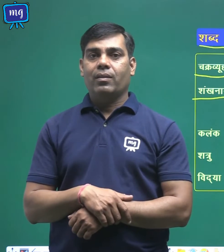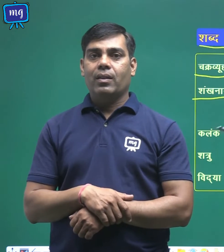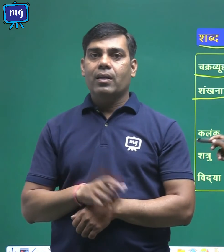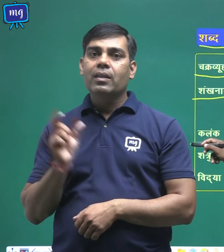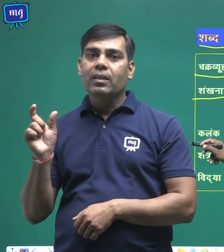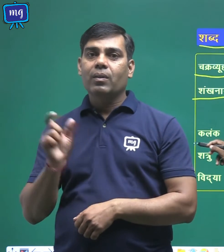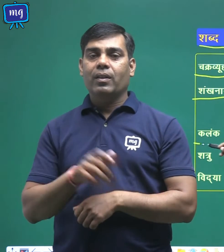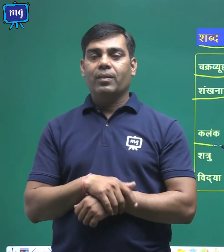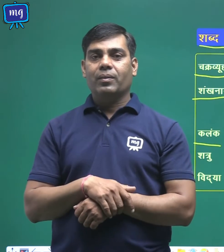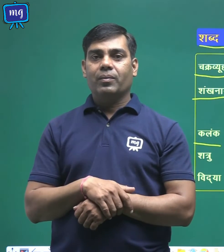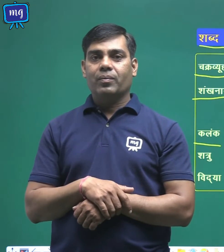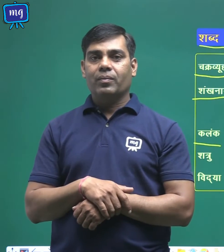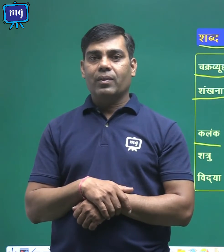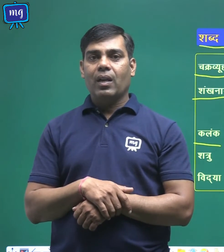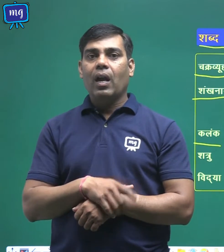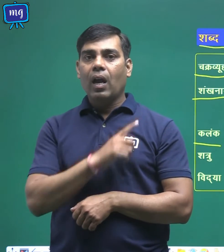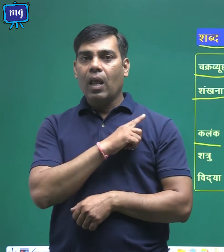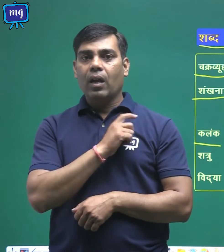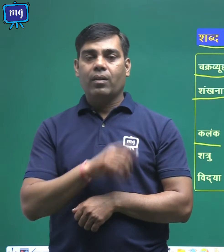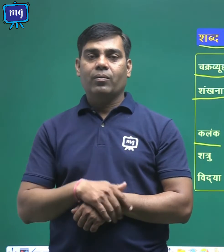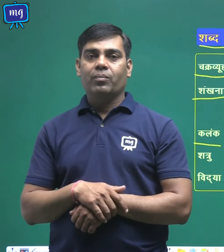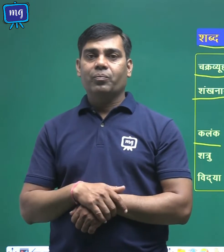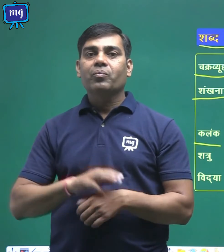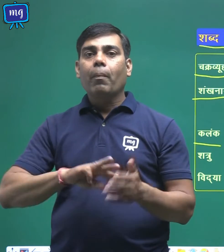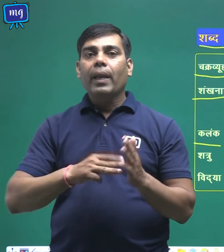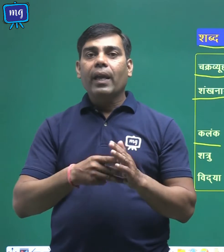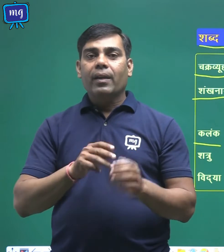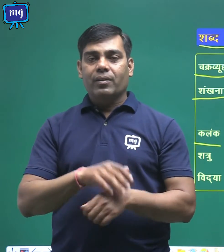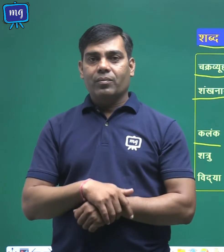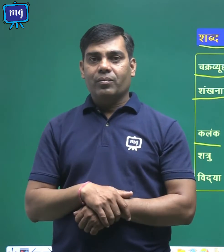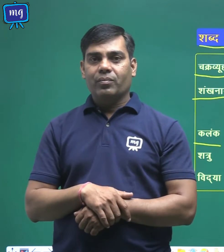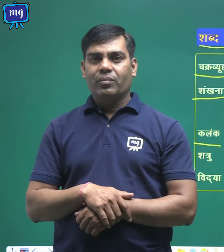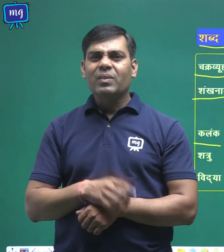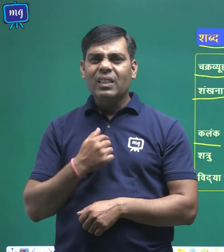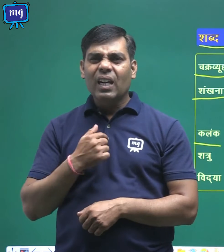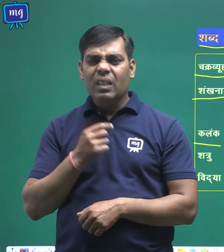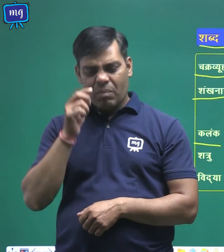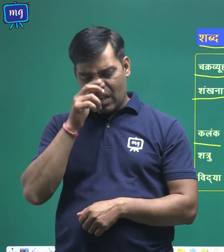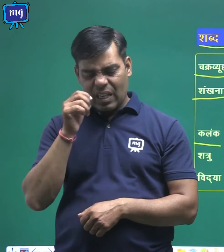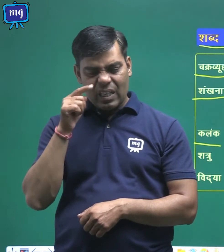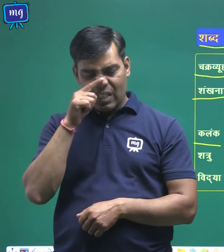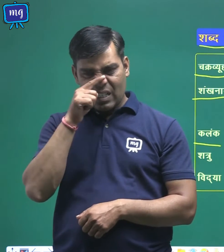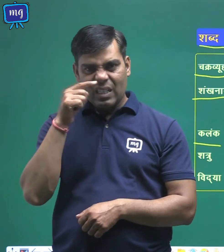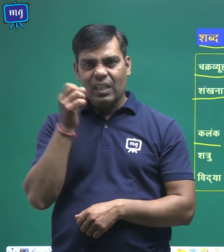शब्द है कलंक, अर्थ है दाग धब्बा।